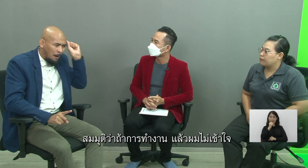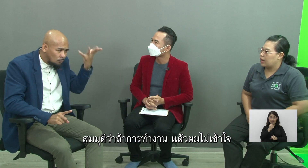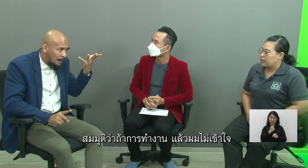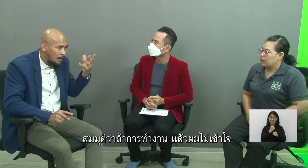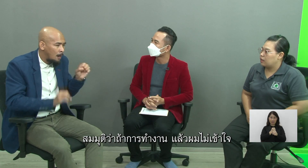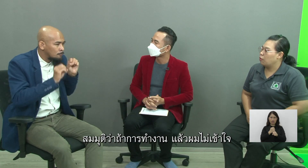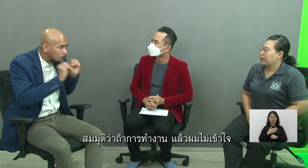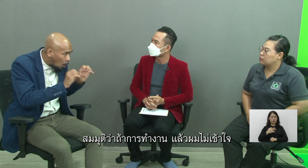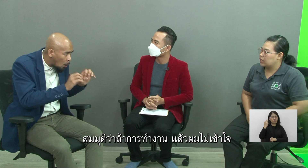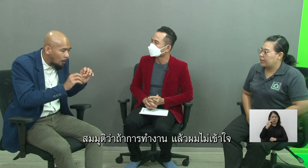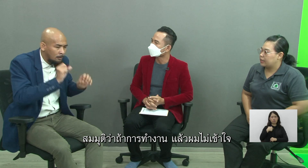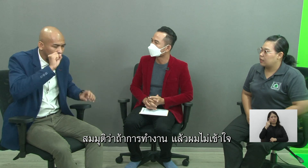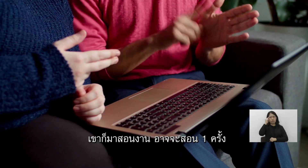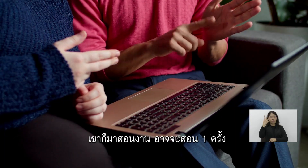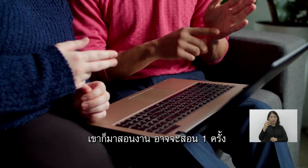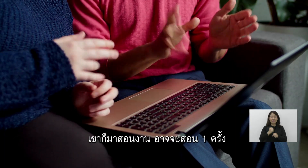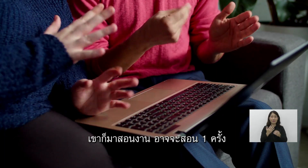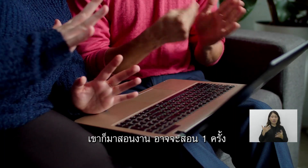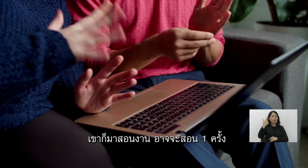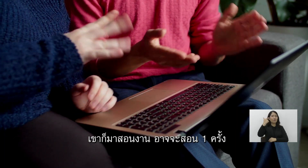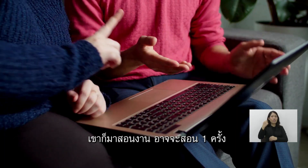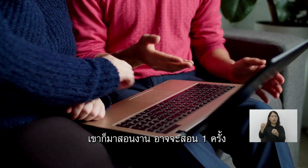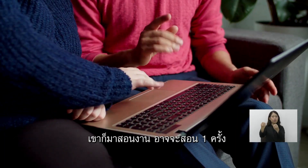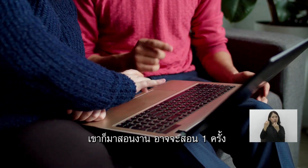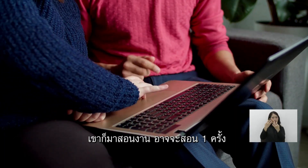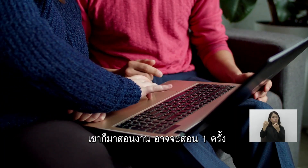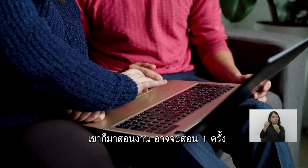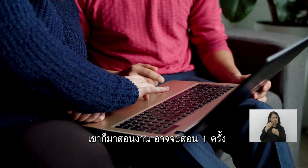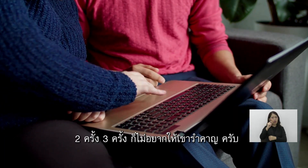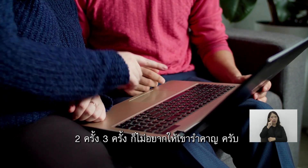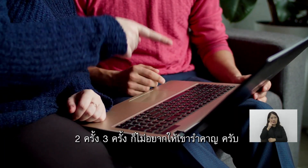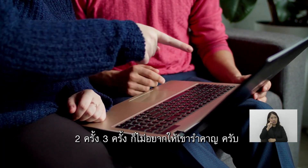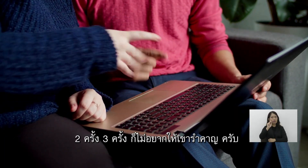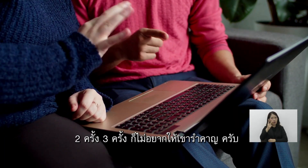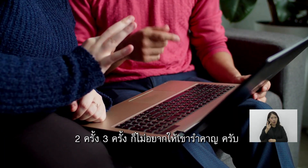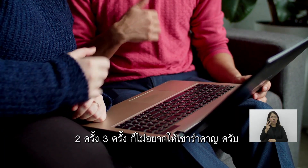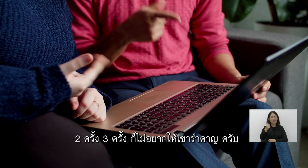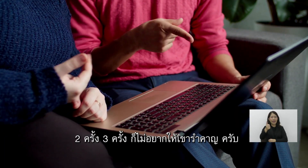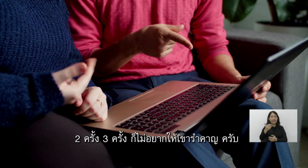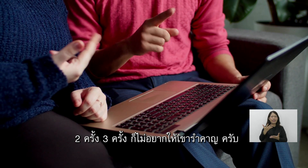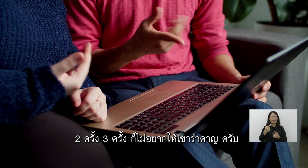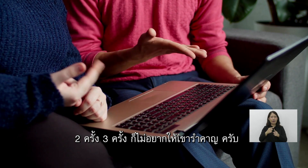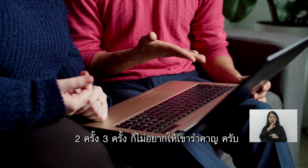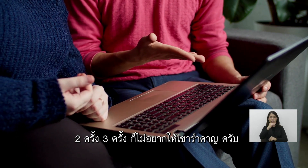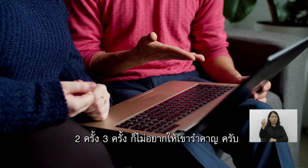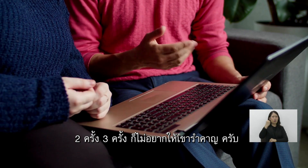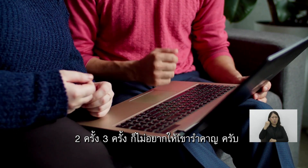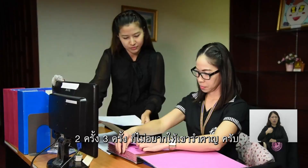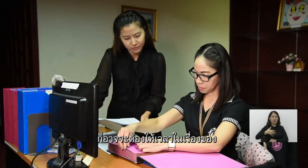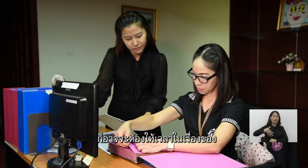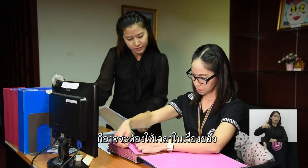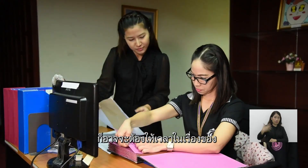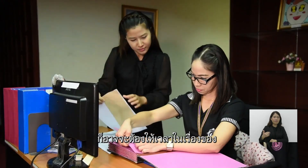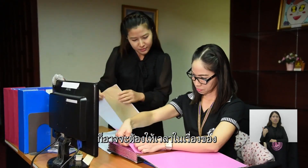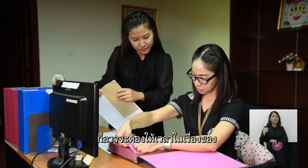าการทำงานเนี้ยแล้วผมไม่เข้าใจเขาก็มาสอนงานอาจจะสอน1ครั้ง2ครั้ง3ครั้งเนี้ยคือก็ไม่อยากให้เขารำคาญครับ